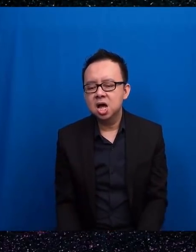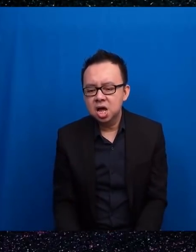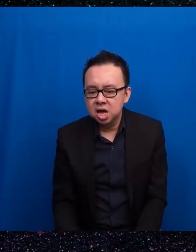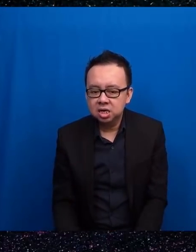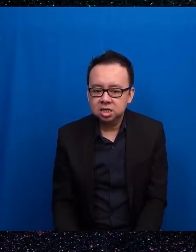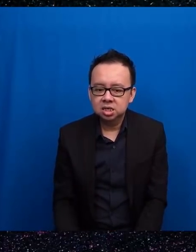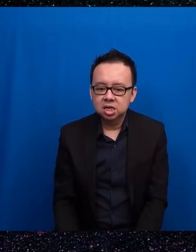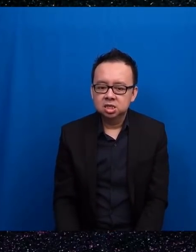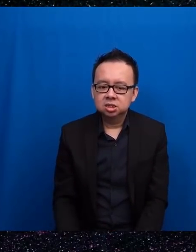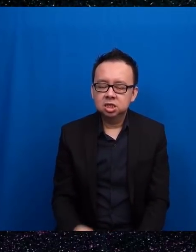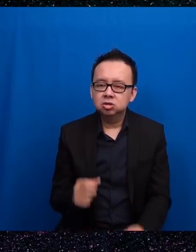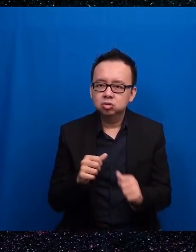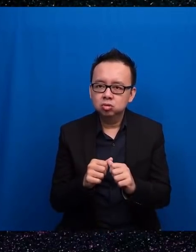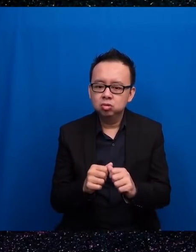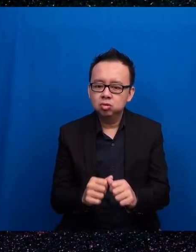kerjakan